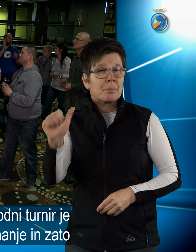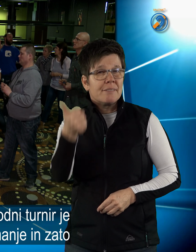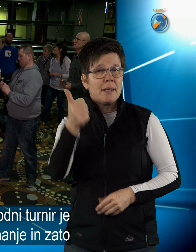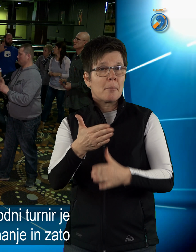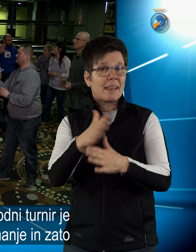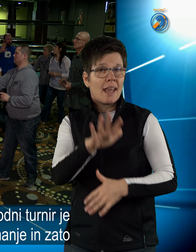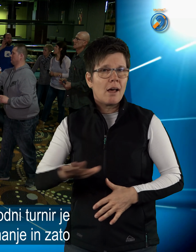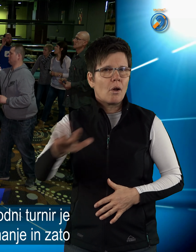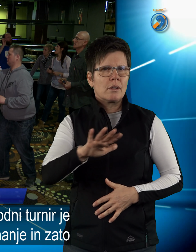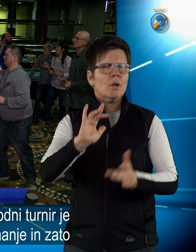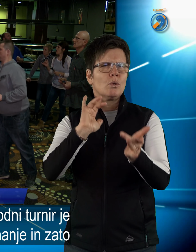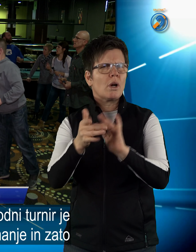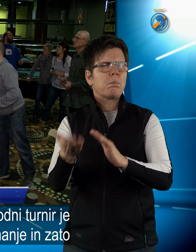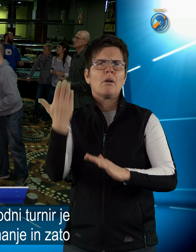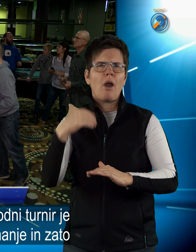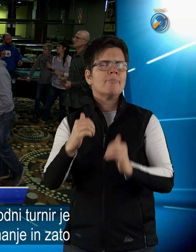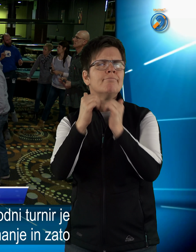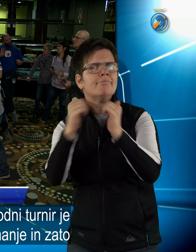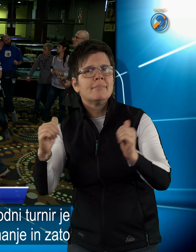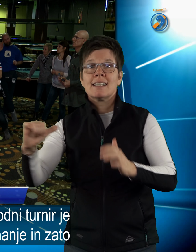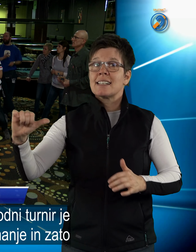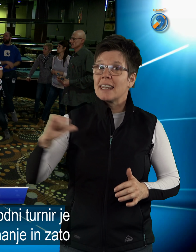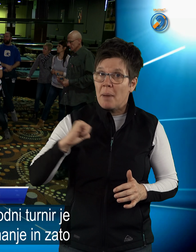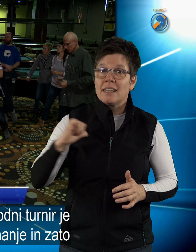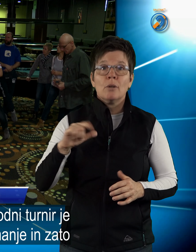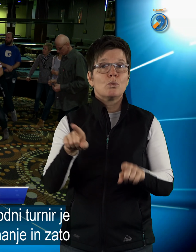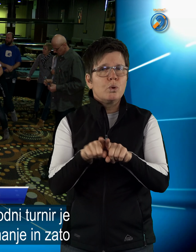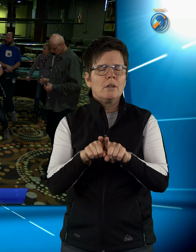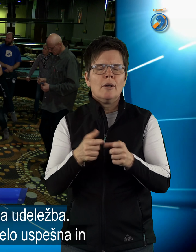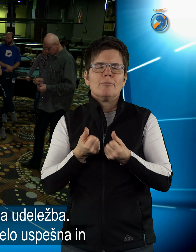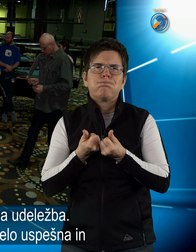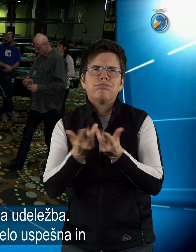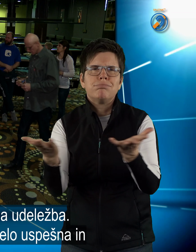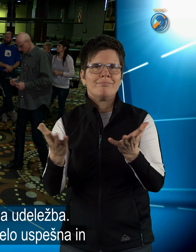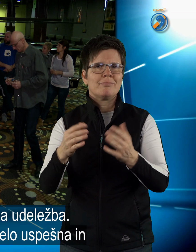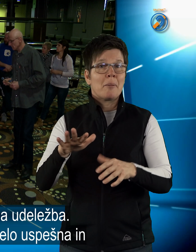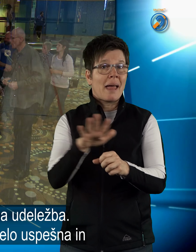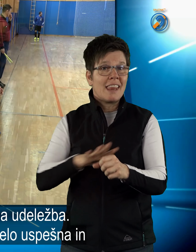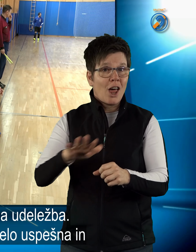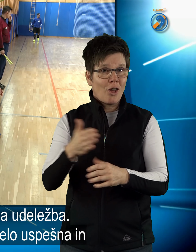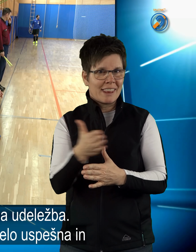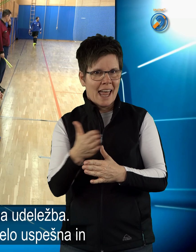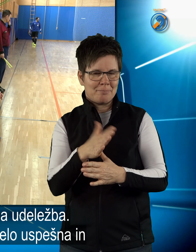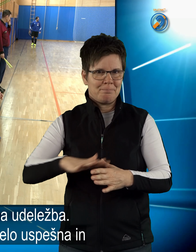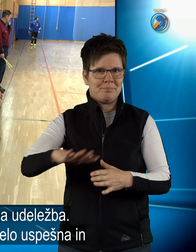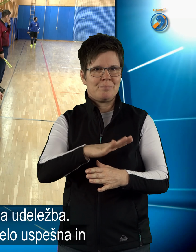Za ta prvi mednarodni turnir je bilo izjemno zanimanje in zato tudi pestra mednarodna